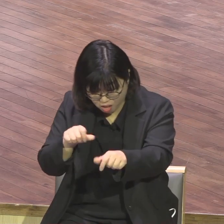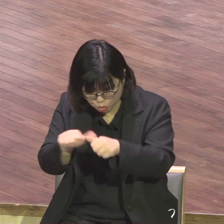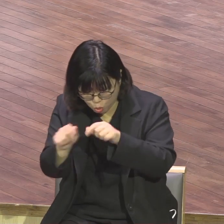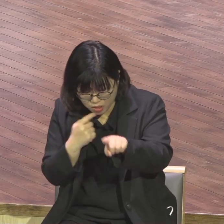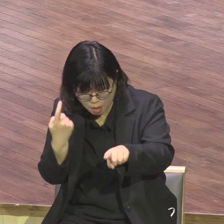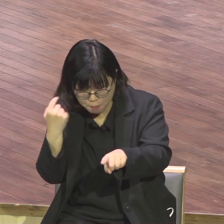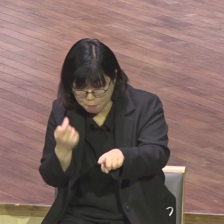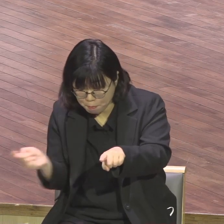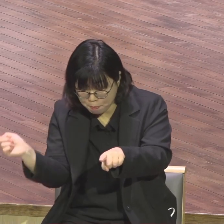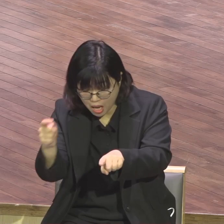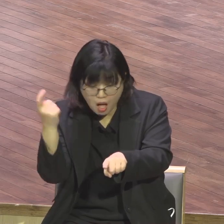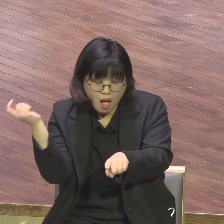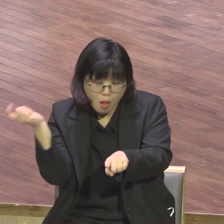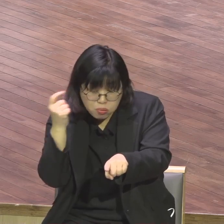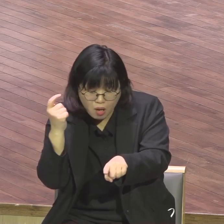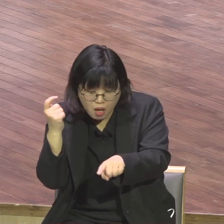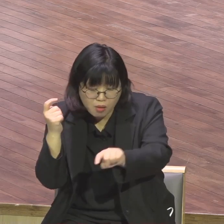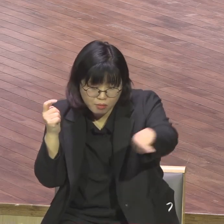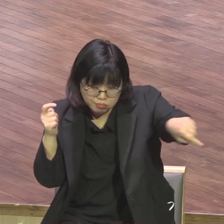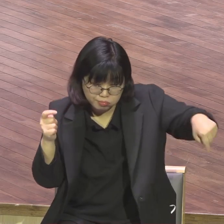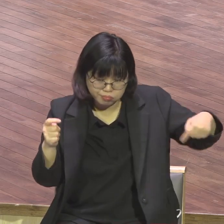이 말은요,